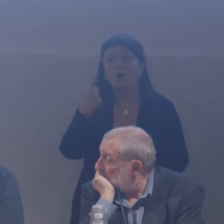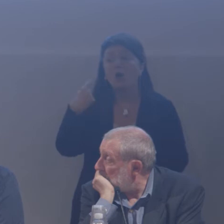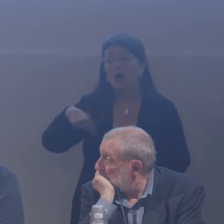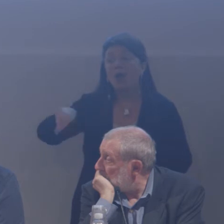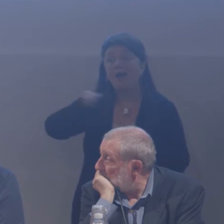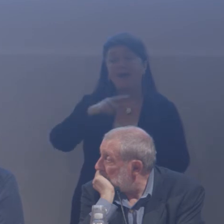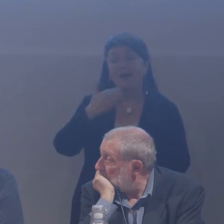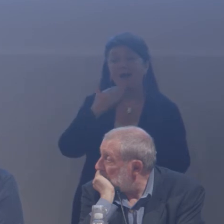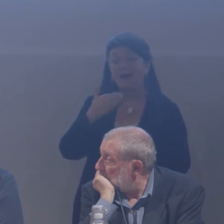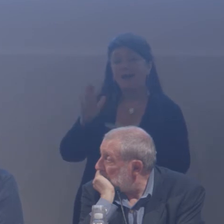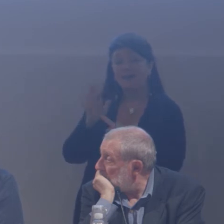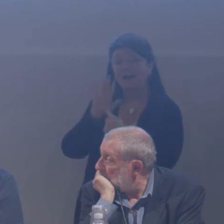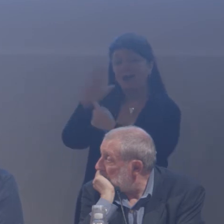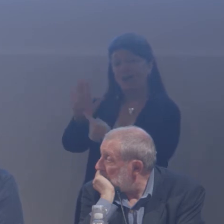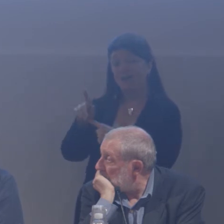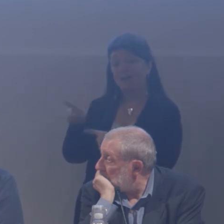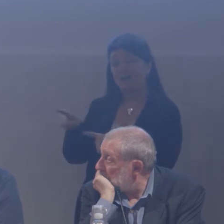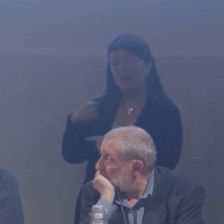esempio di